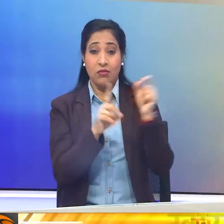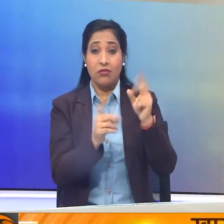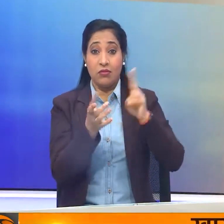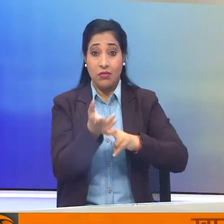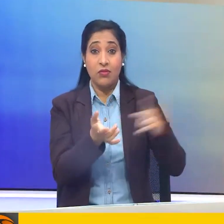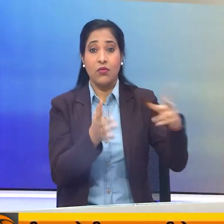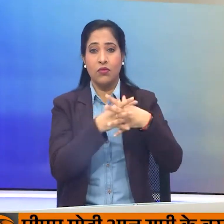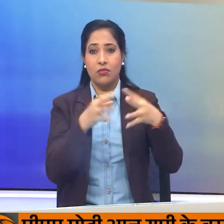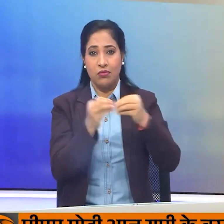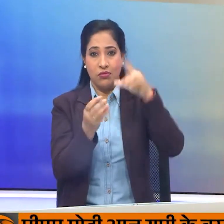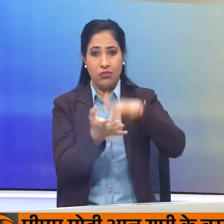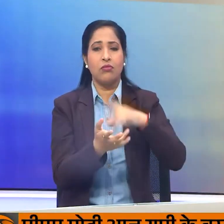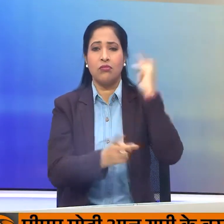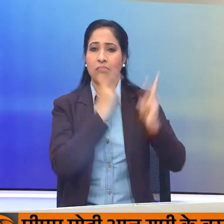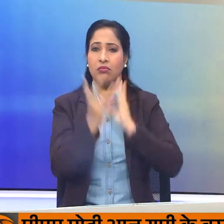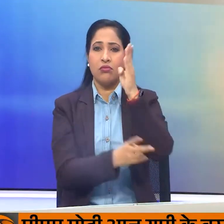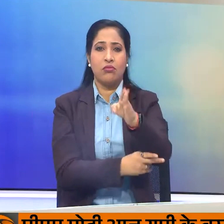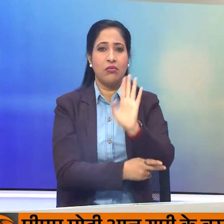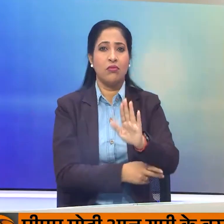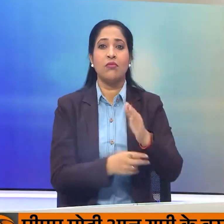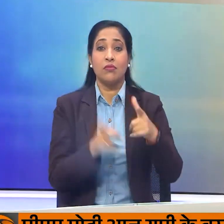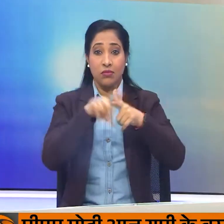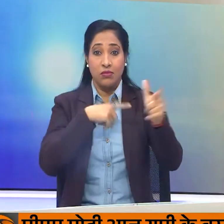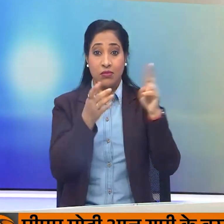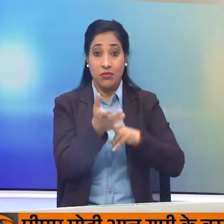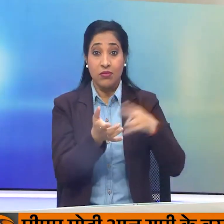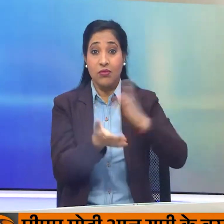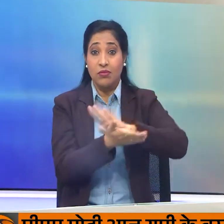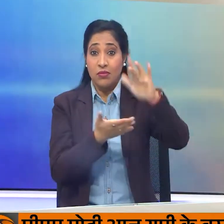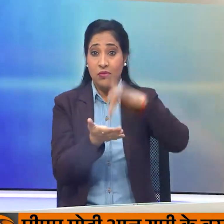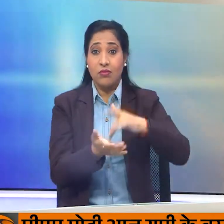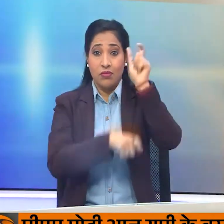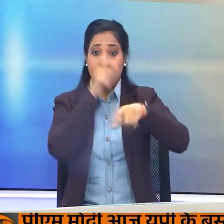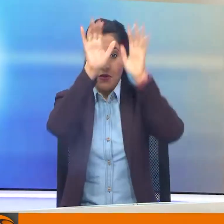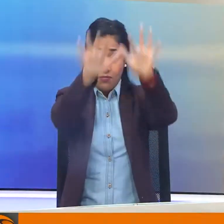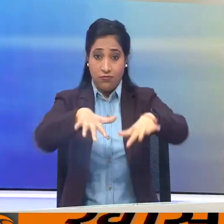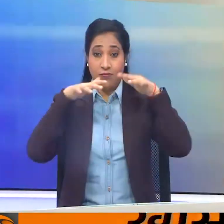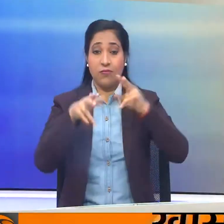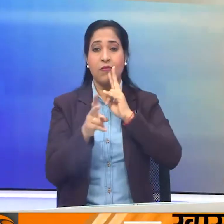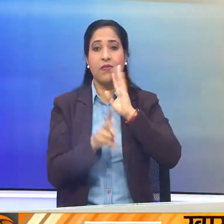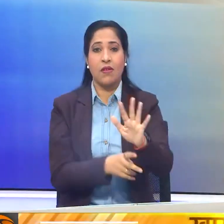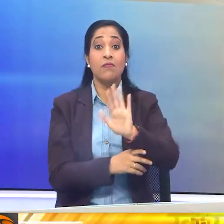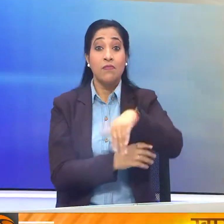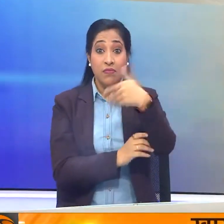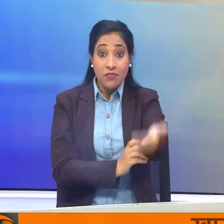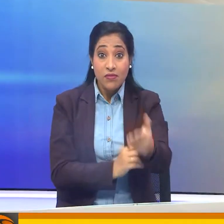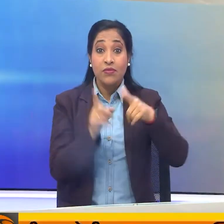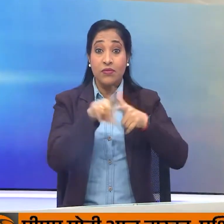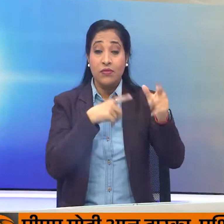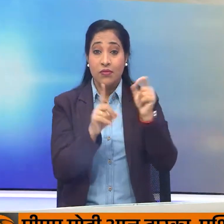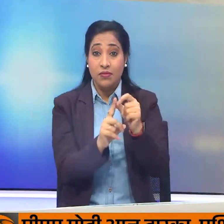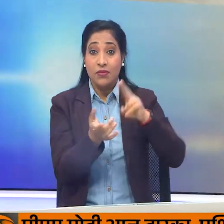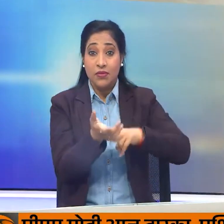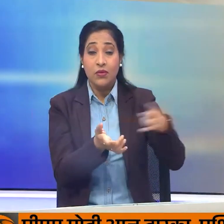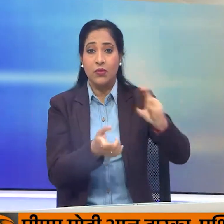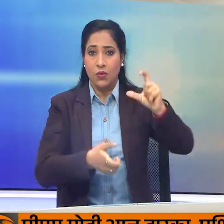आज पश्चिम बंगाल के दौरे पर रहेंगे। जेपी नड्डा हावड़ा में जनसभा को संबोधित करेंगे और इसके बाद जेपी नड्डा कोलकाता